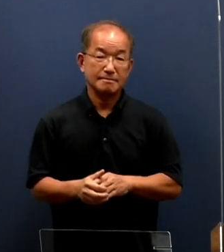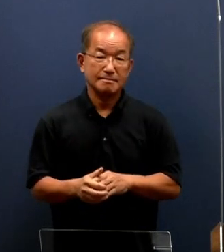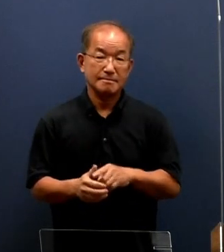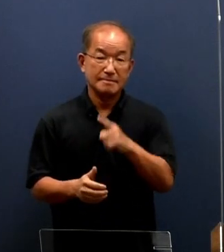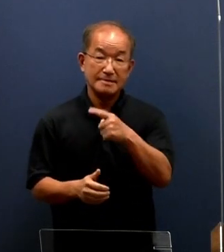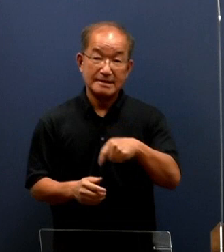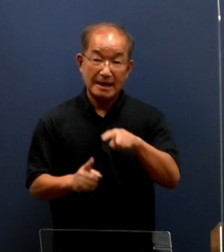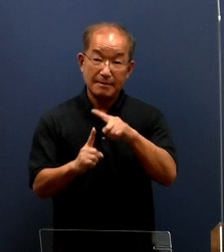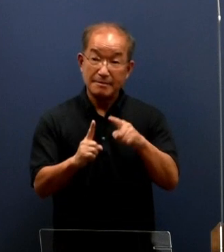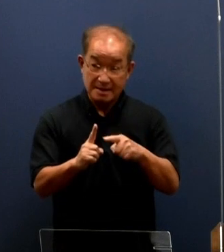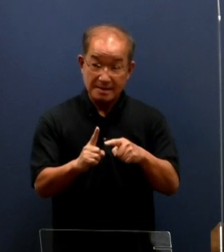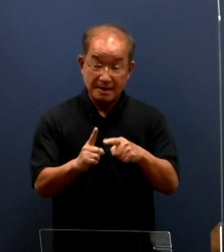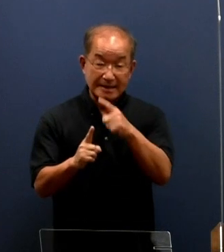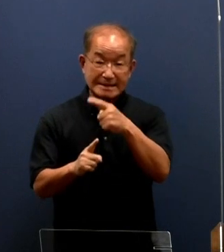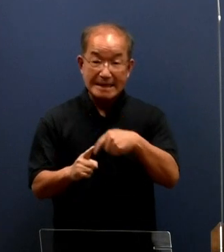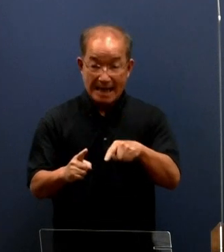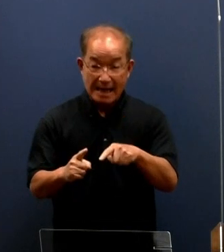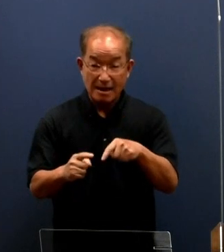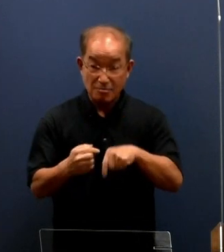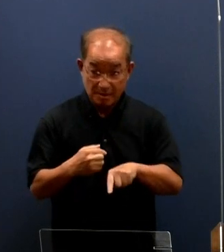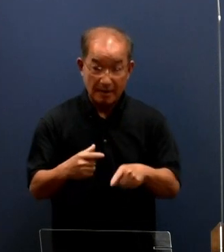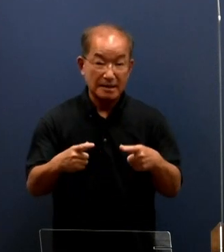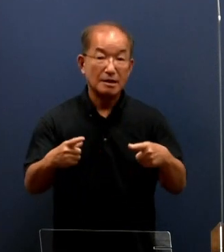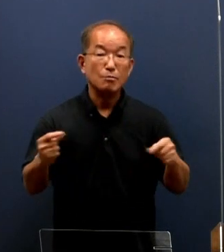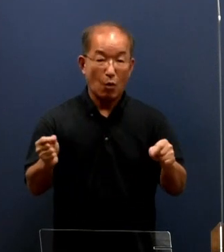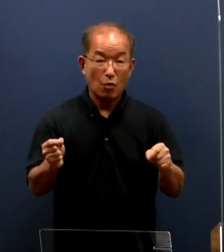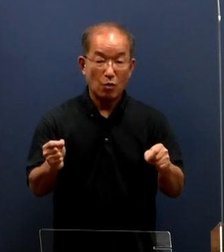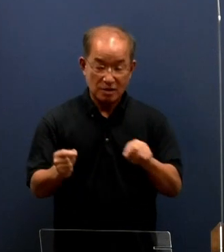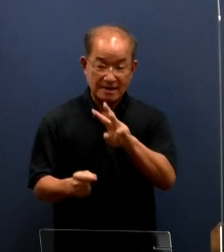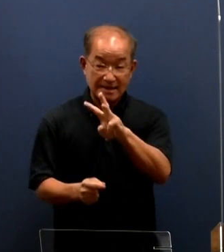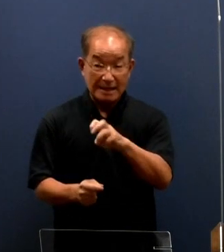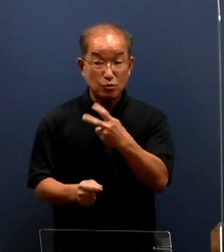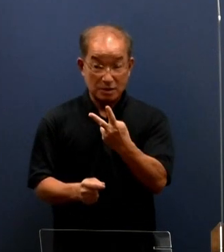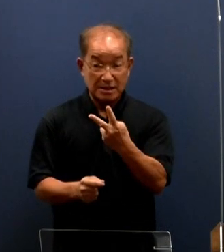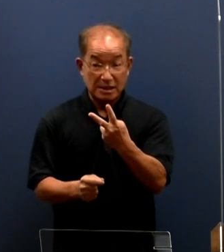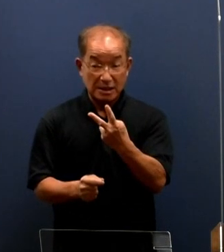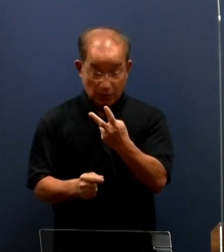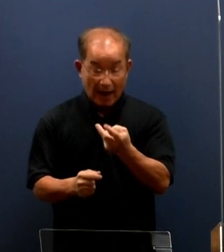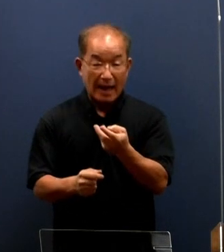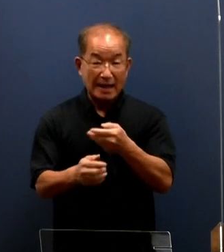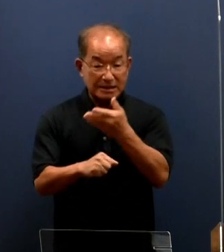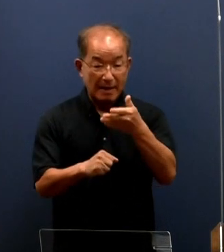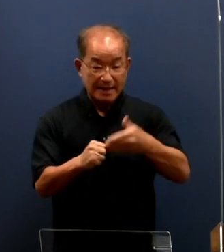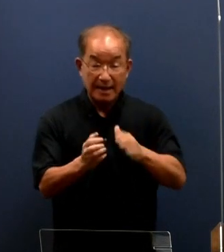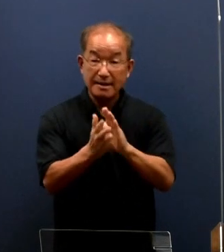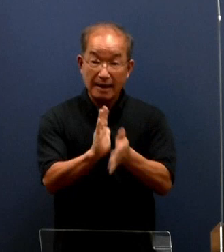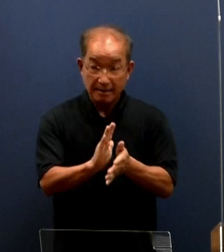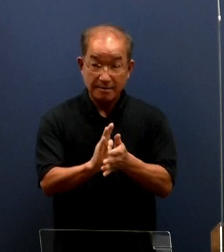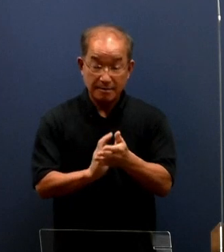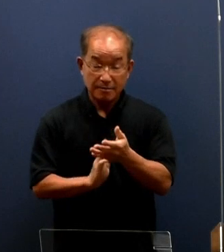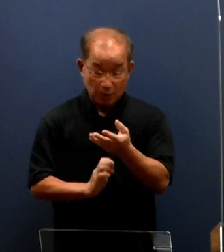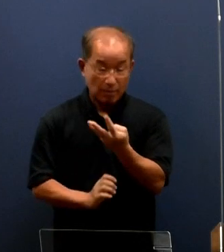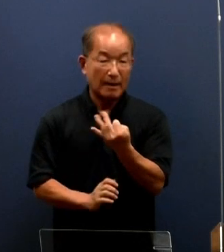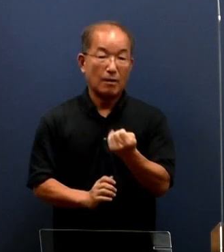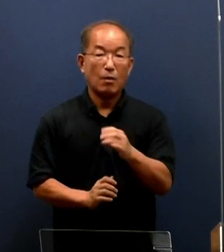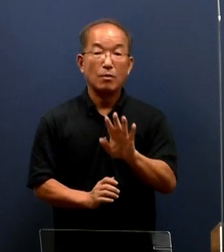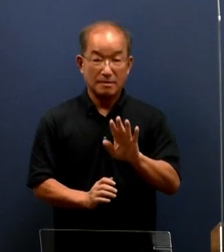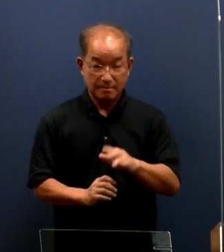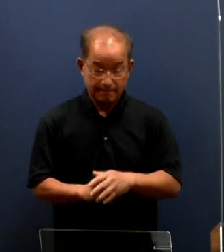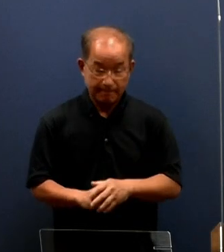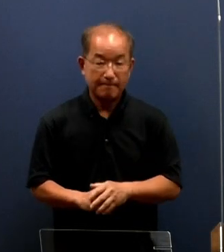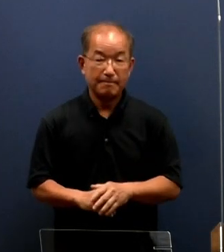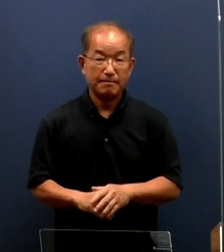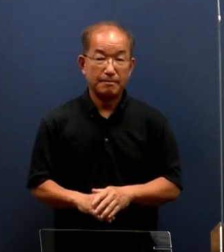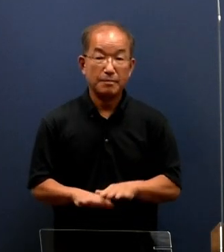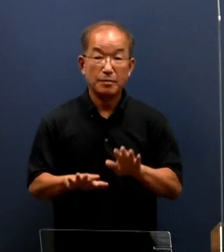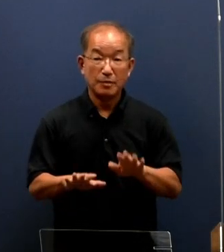JP32 の JP は日本、それから32はこれは島根県を表す都道府県番号であります。この